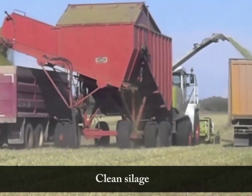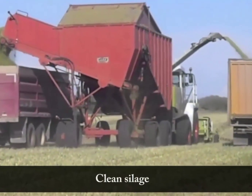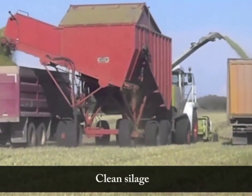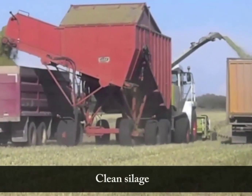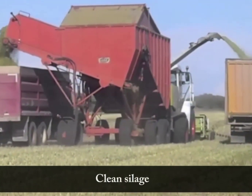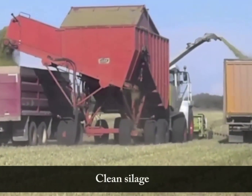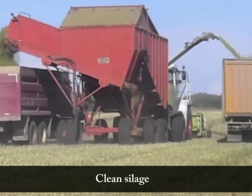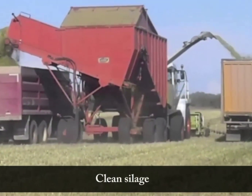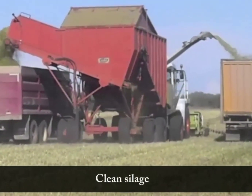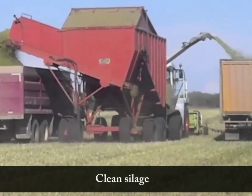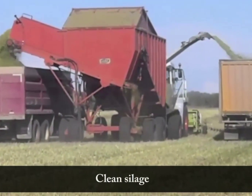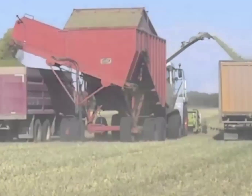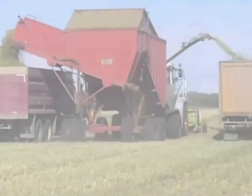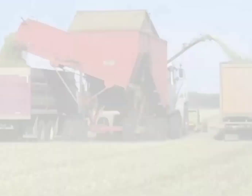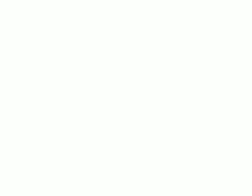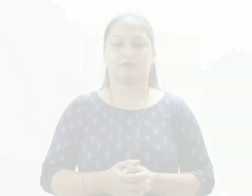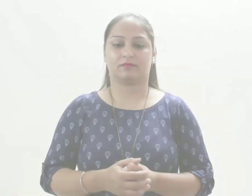साफ साइलेज। पीएच